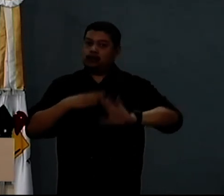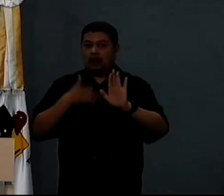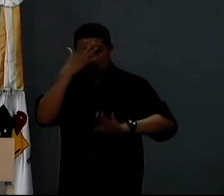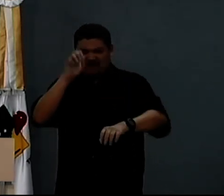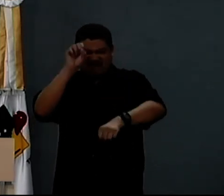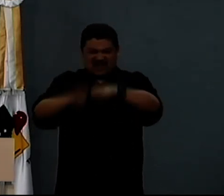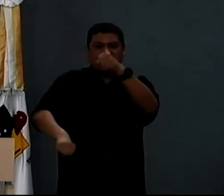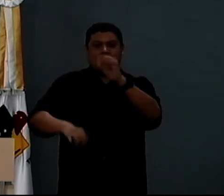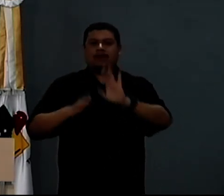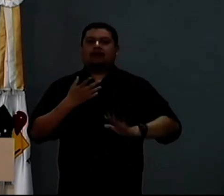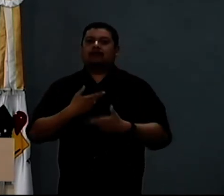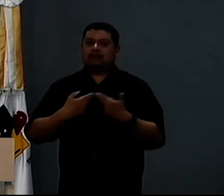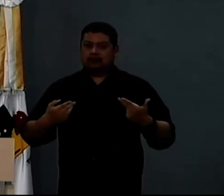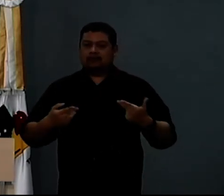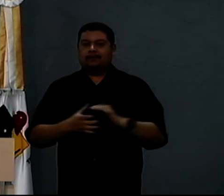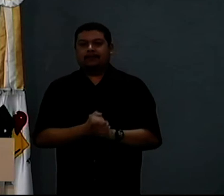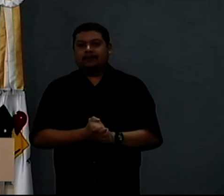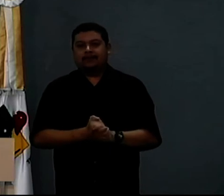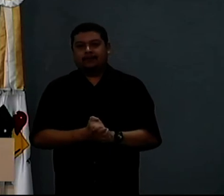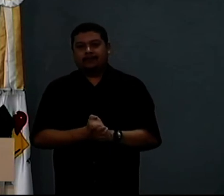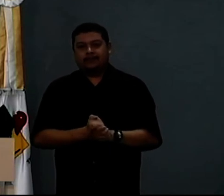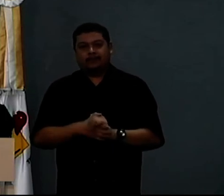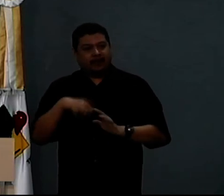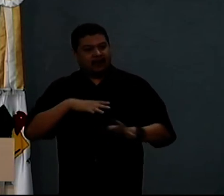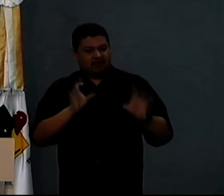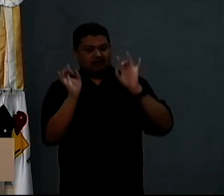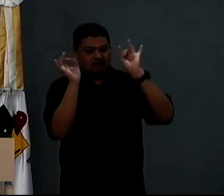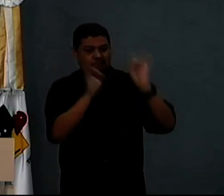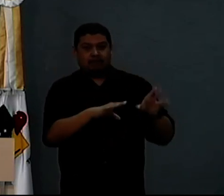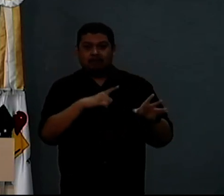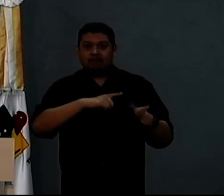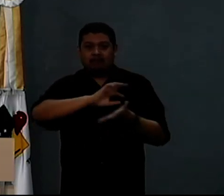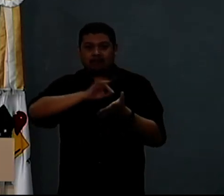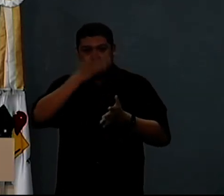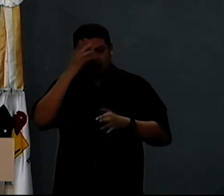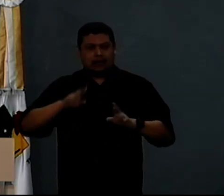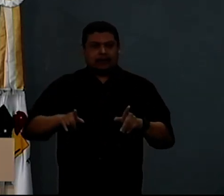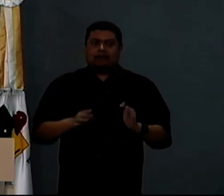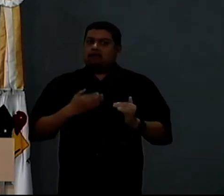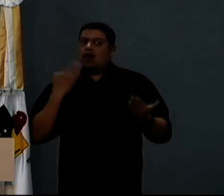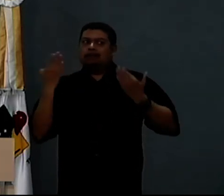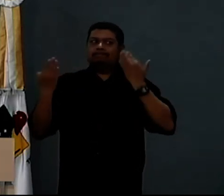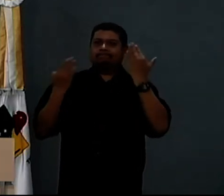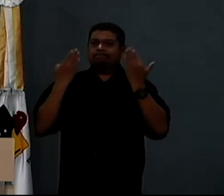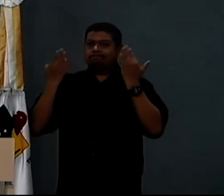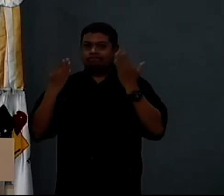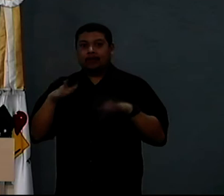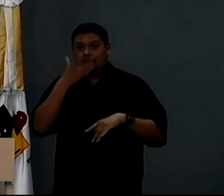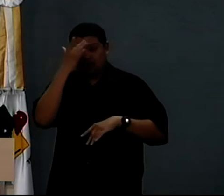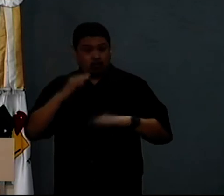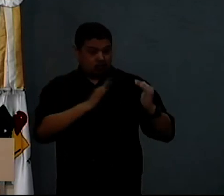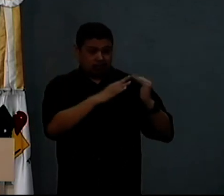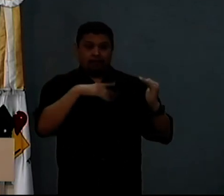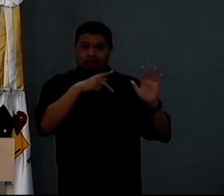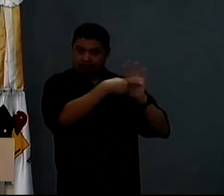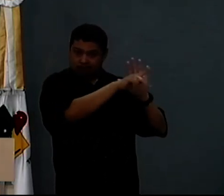situação daquele local ali onde era o antigo SESI. Está abandonado, várias pessoas estranhas, e você, as pessoas estão até com medo de passar aqui,